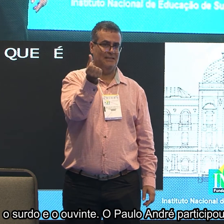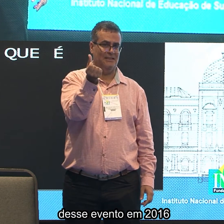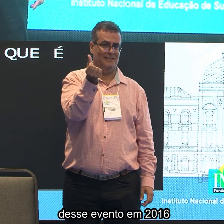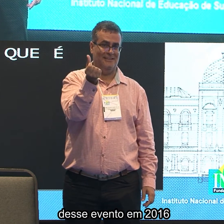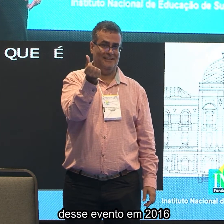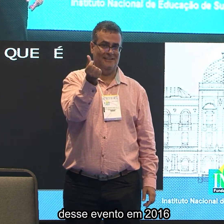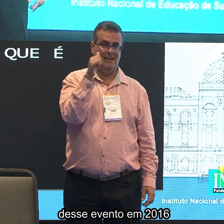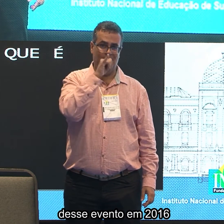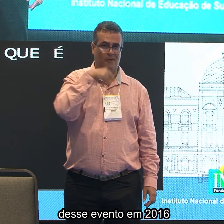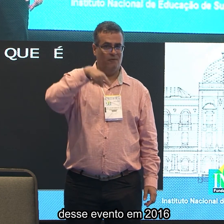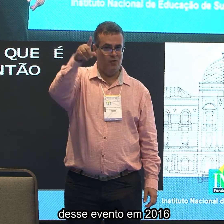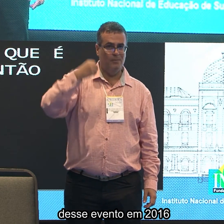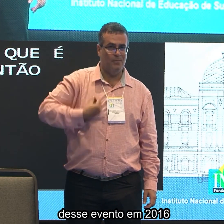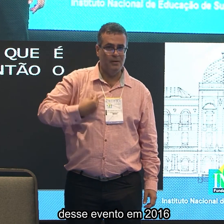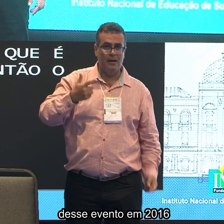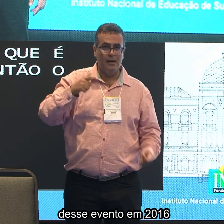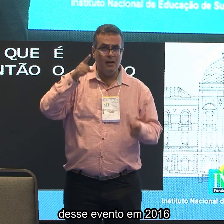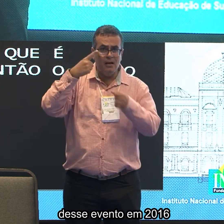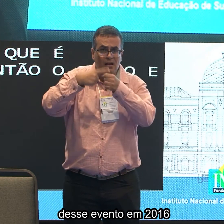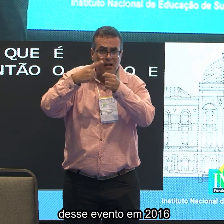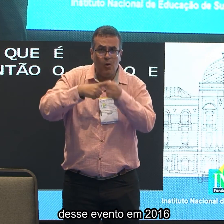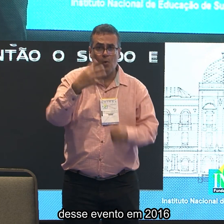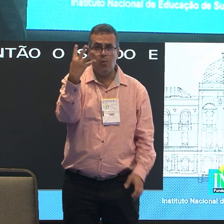participou desse evento em 2016,